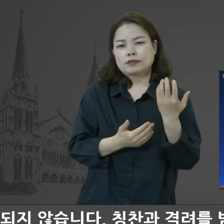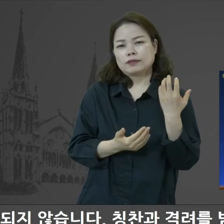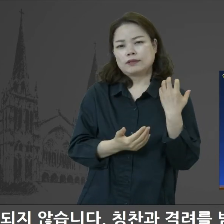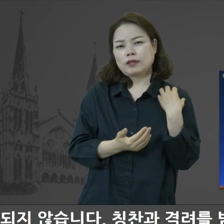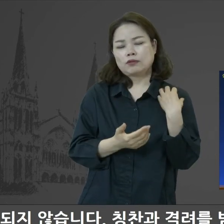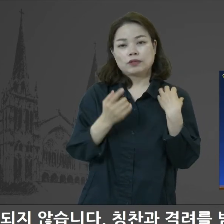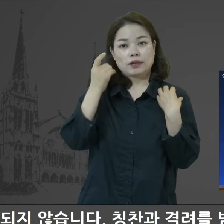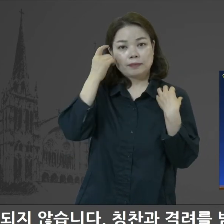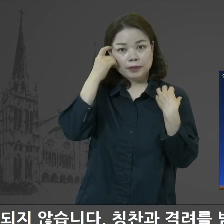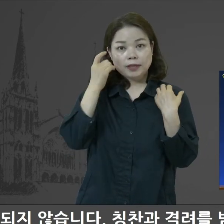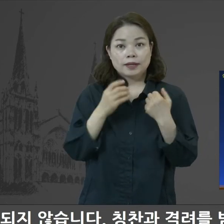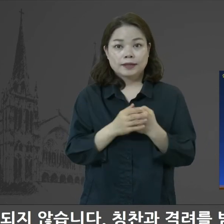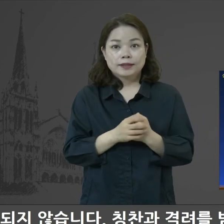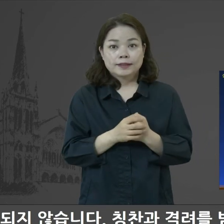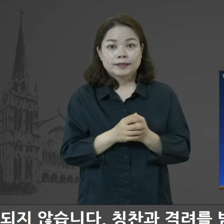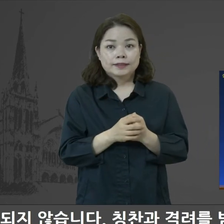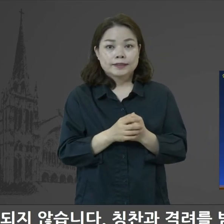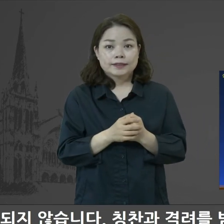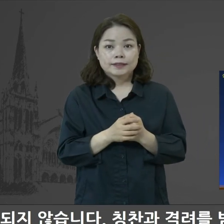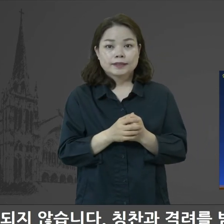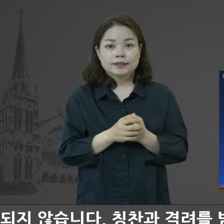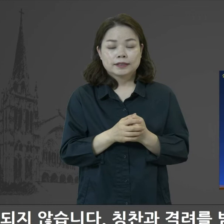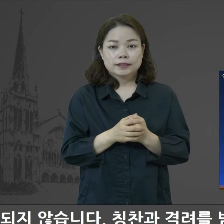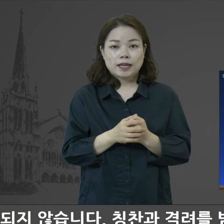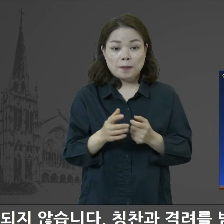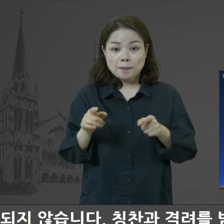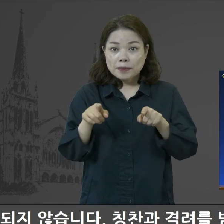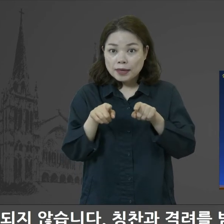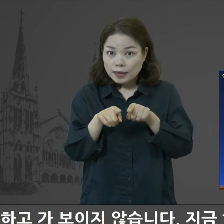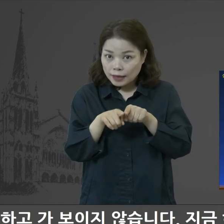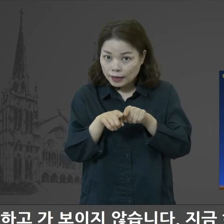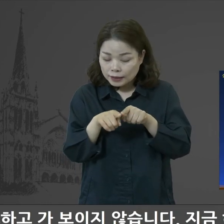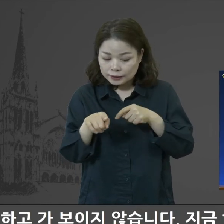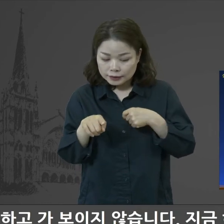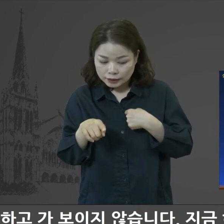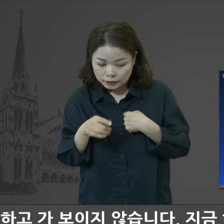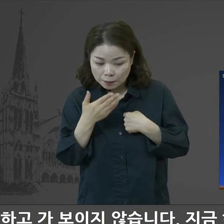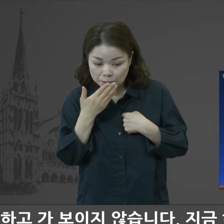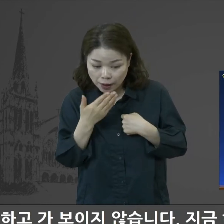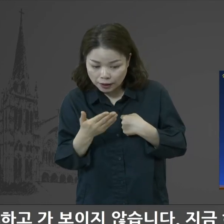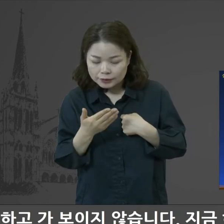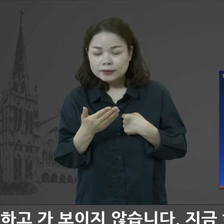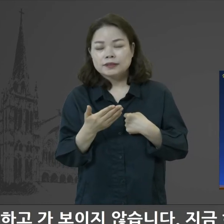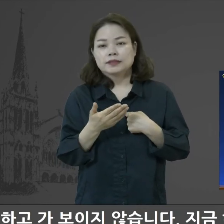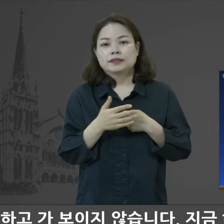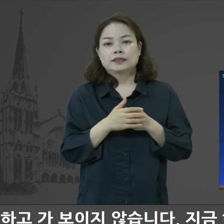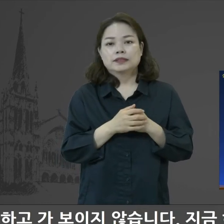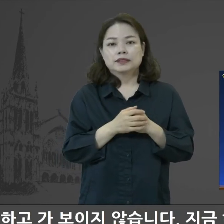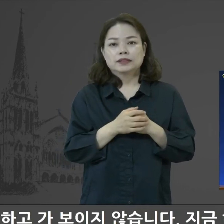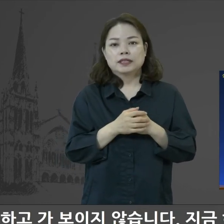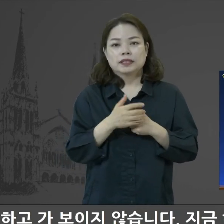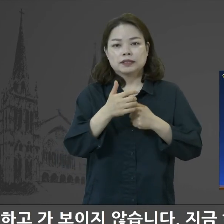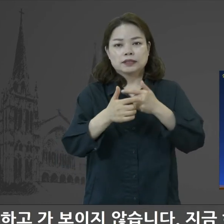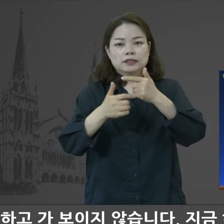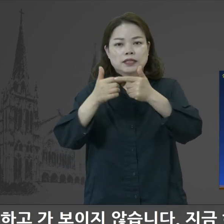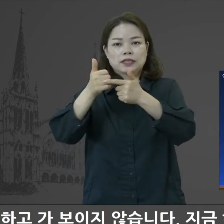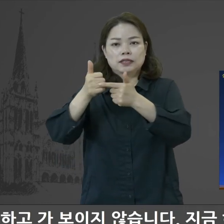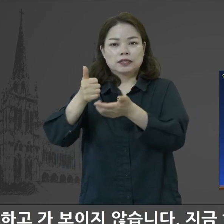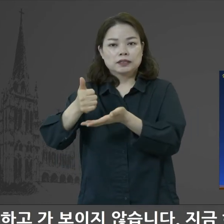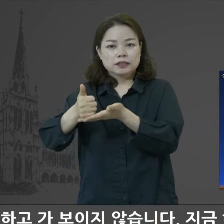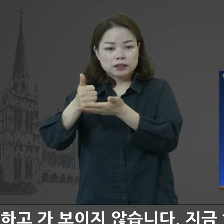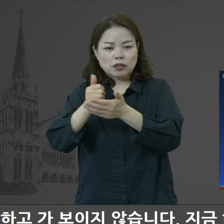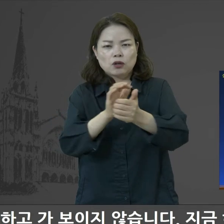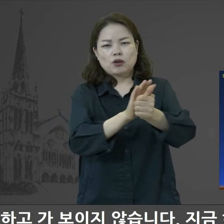된 것입니다. 이렇게 함께 자신들이 할 수 있는 일을 하면서 느헤미야의